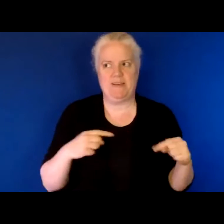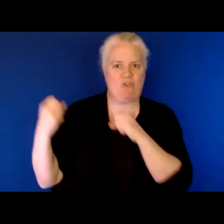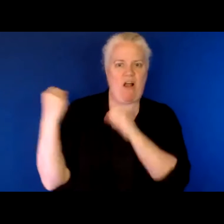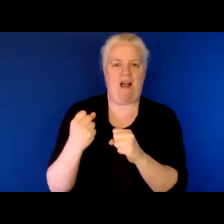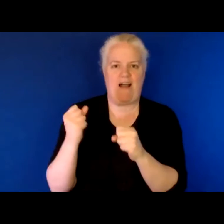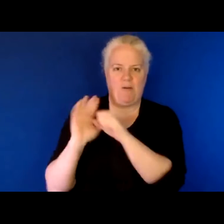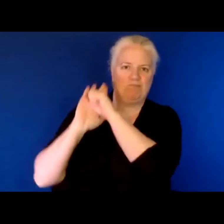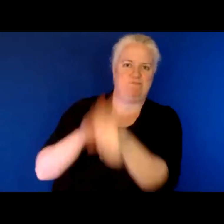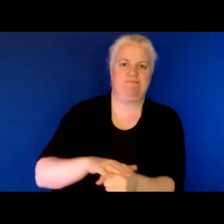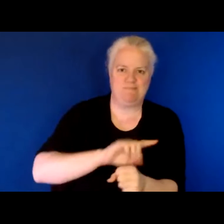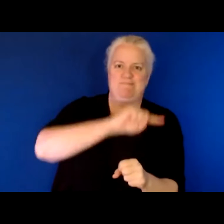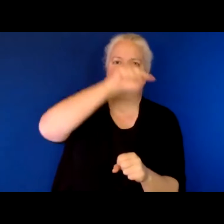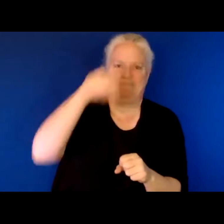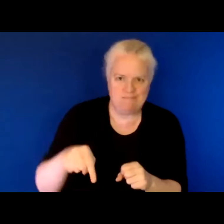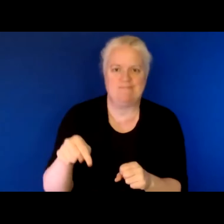非常的鼓舞的，对于我们纽约市市民来说是一波一波的疫情。那我们刚刚 Omicron